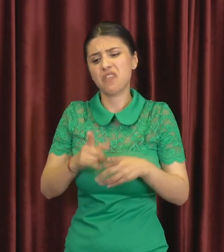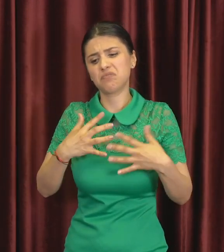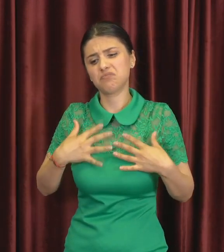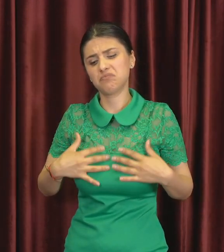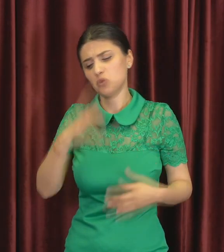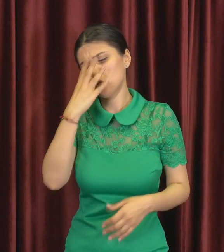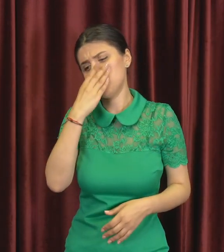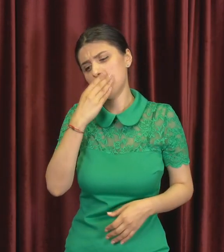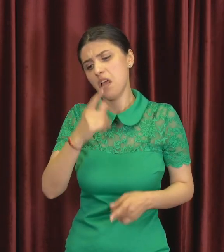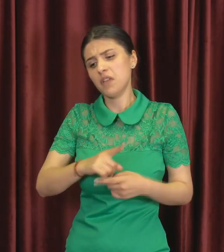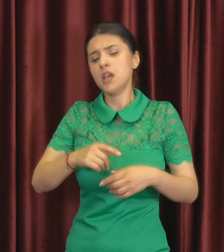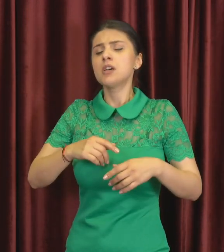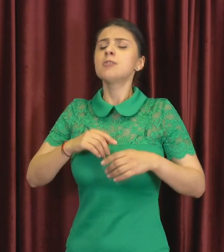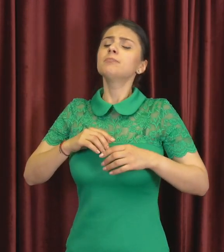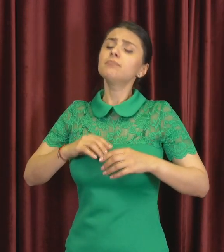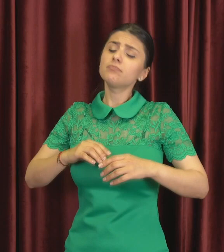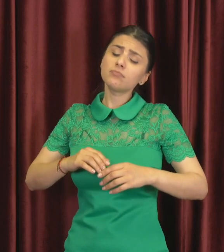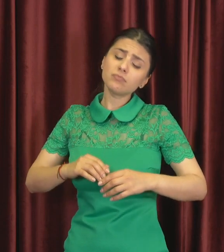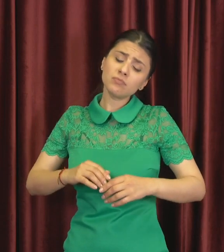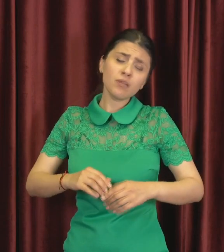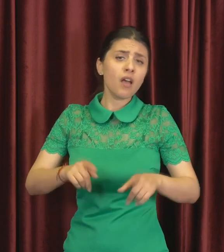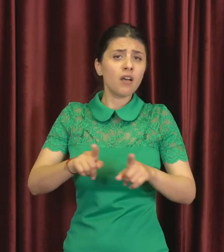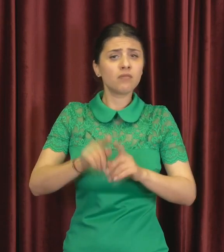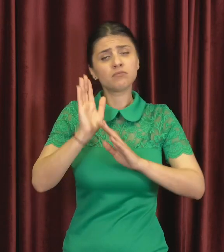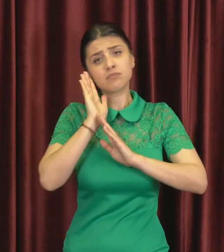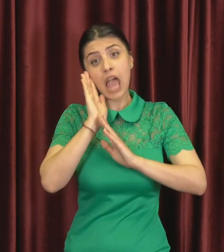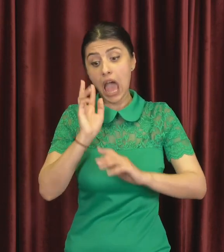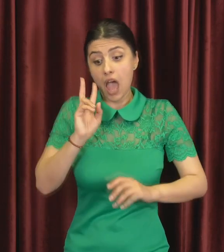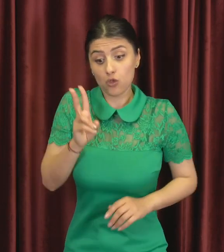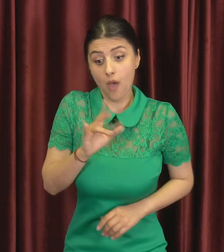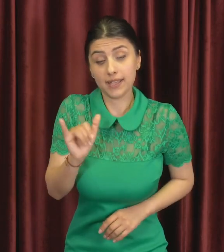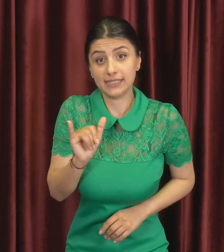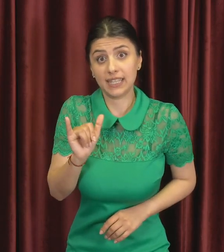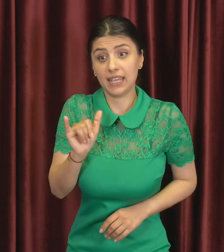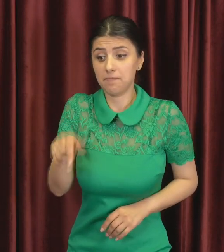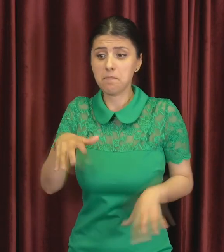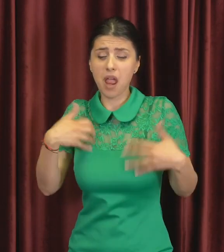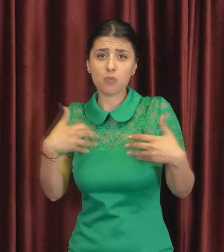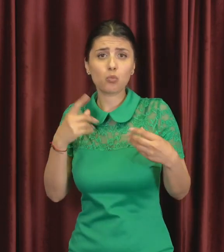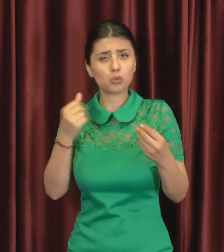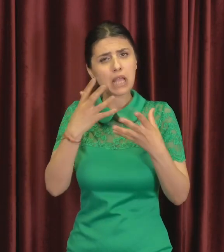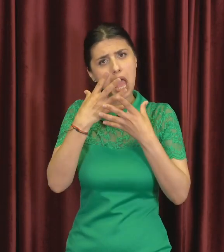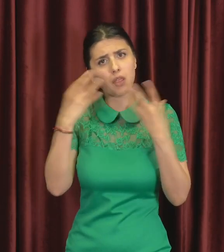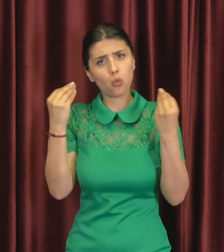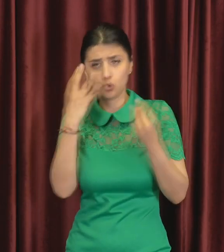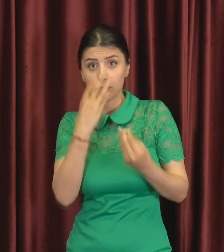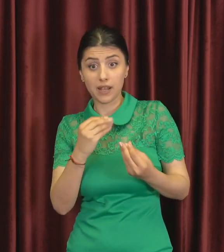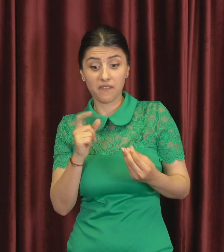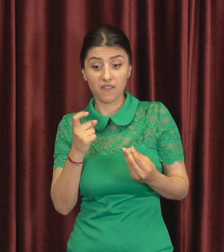A dormi suspinând. A doua zi Minda se trezi și se pare că-i mai trecuse puțin supărarea, iar peste noapte îi venise